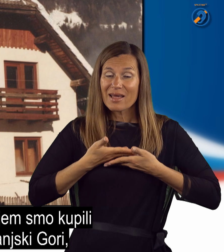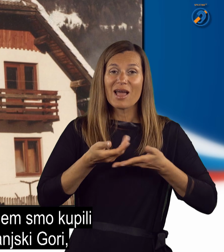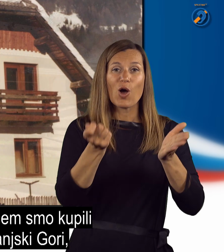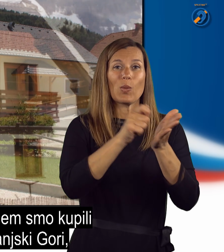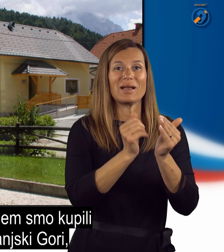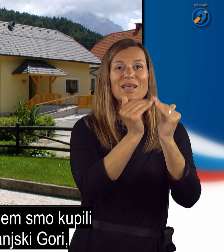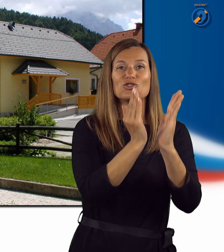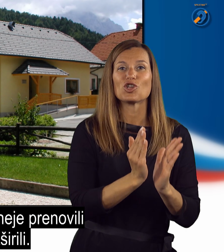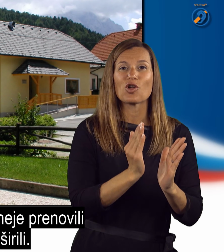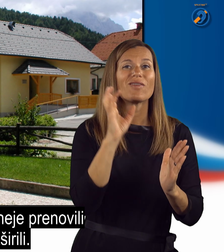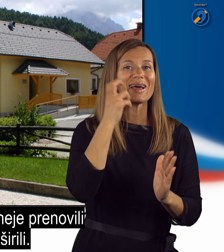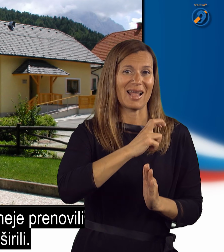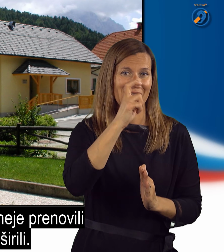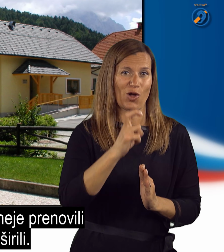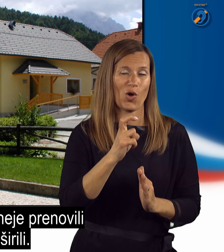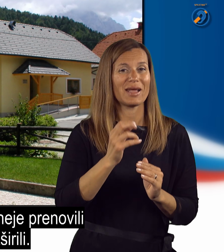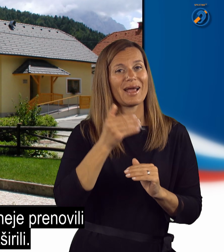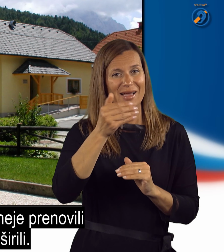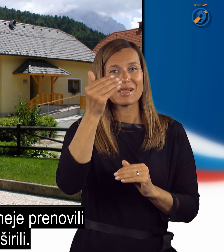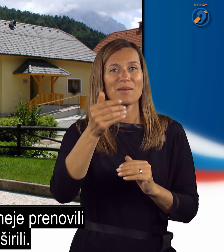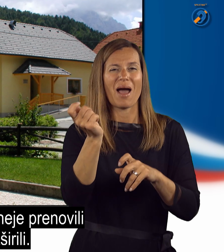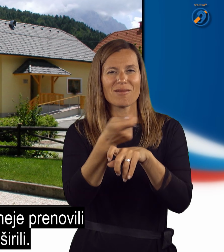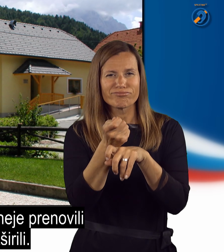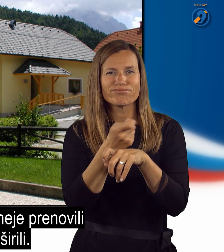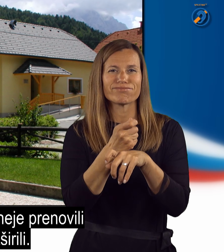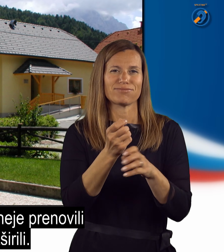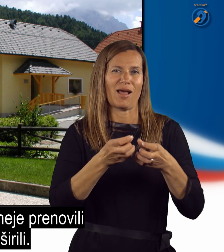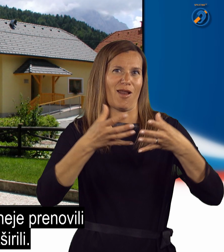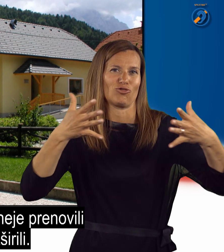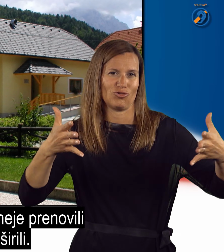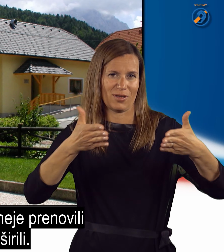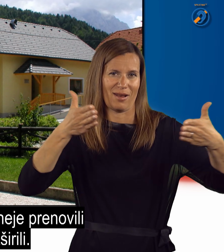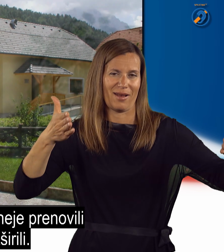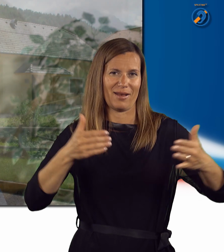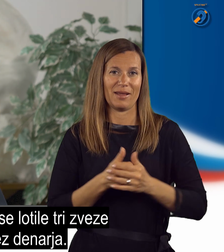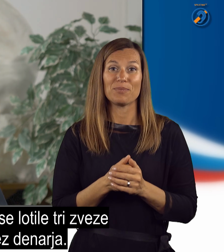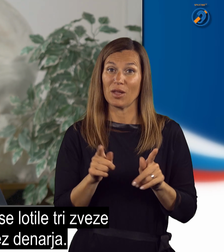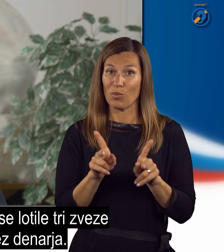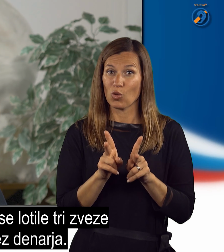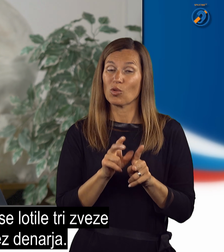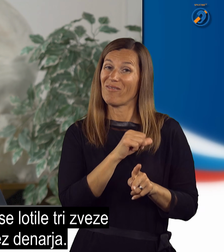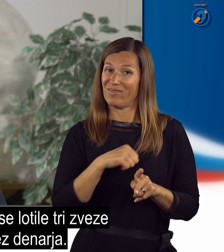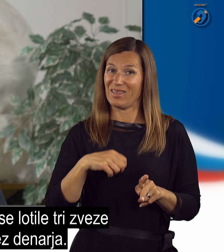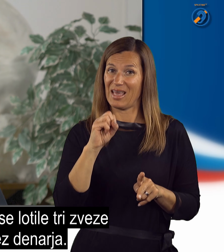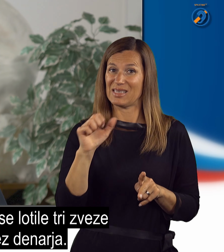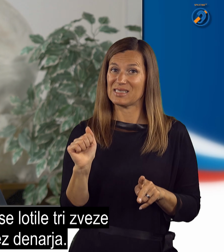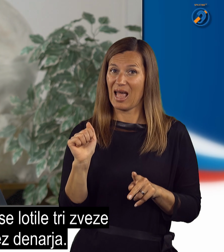v Kranjski Gori, kjer smo jo kasneje zadaptirali in razširili. Tudi pri